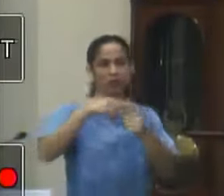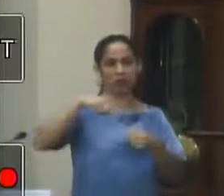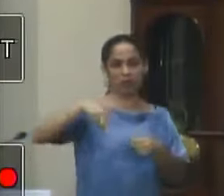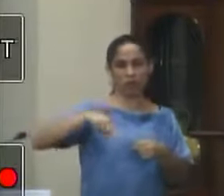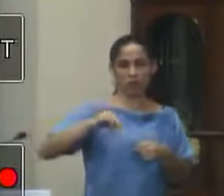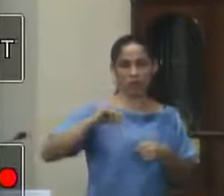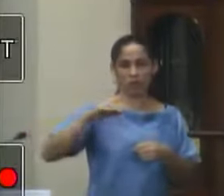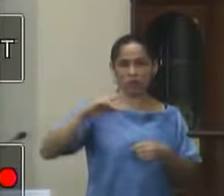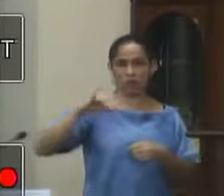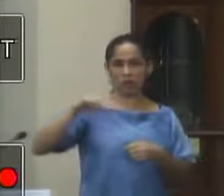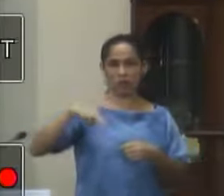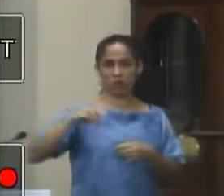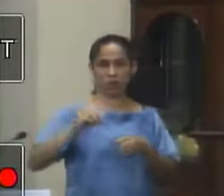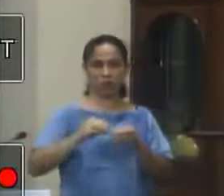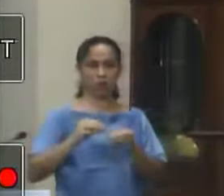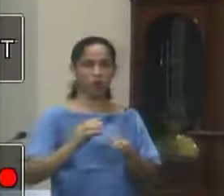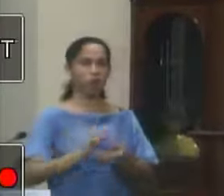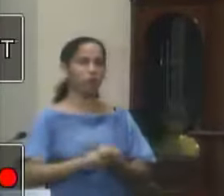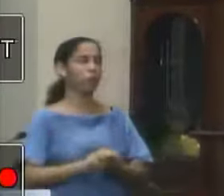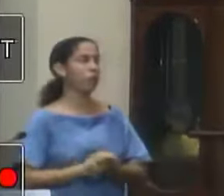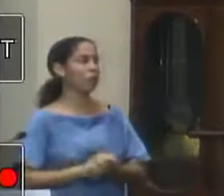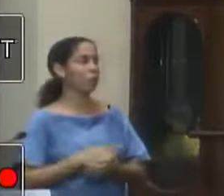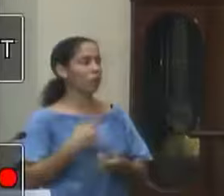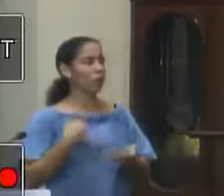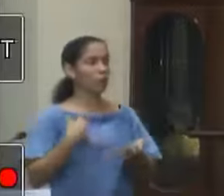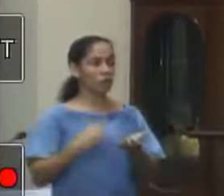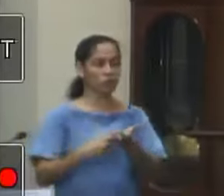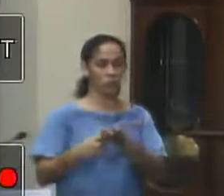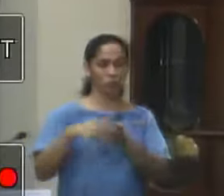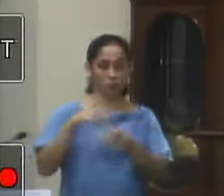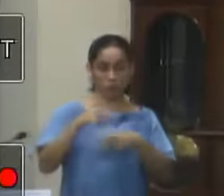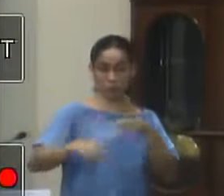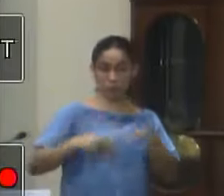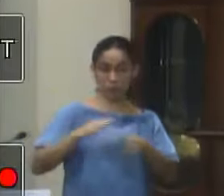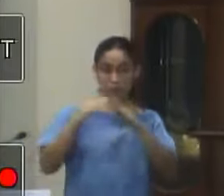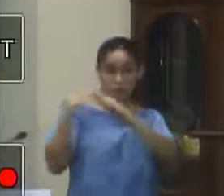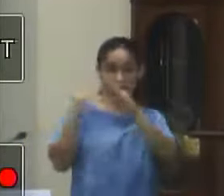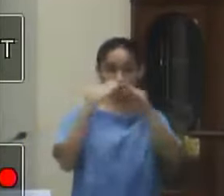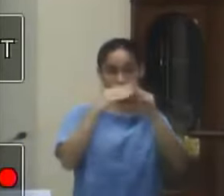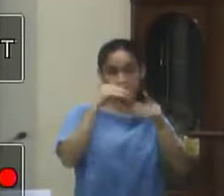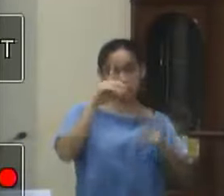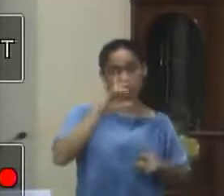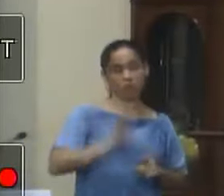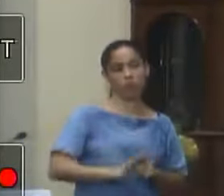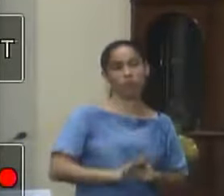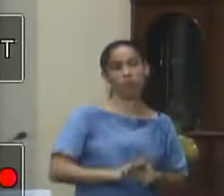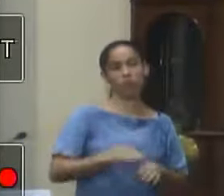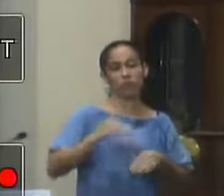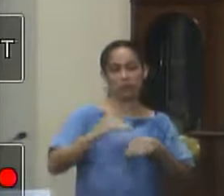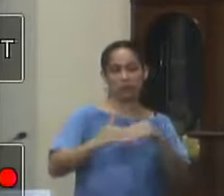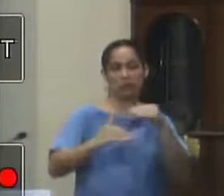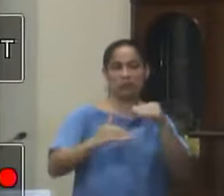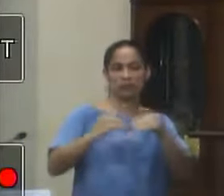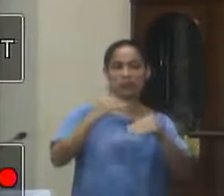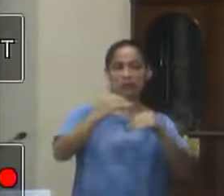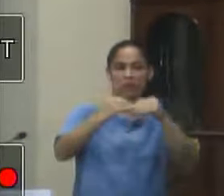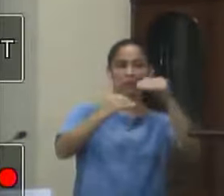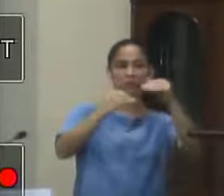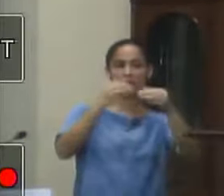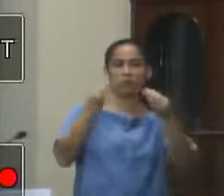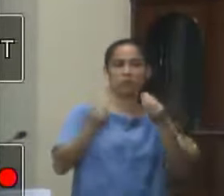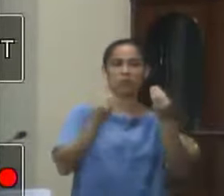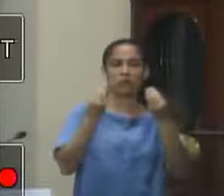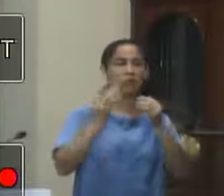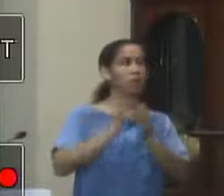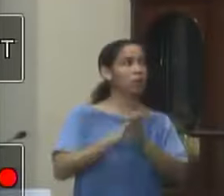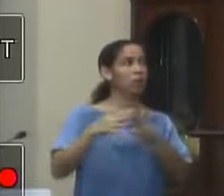compromisso nosso com aquela comunidade. Enfim, nós temos que realmente fazer passo a passo. Mas como